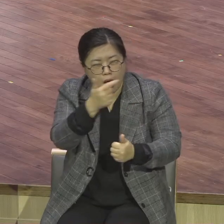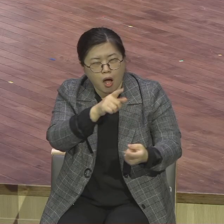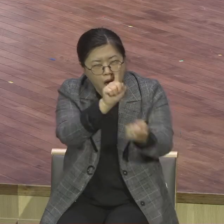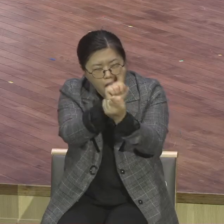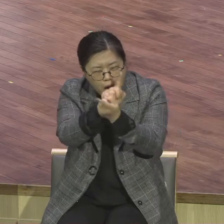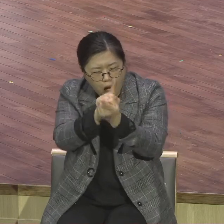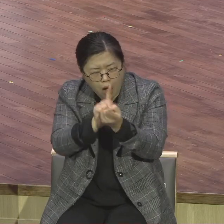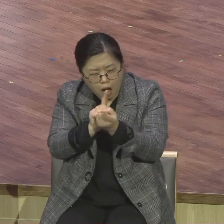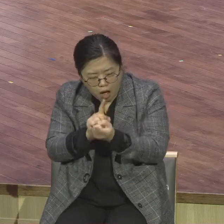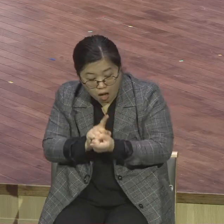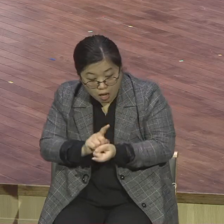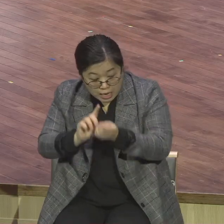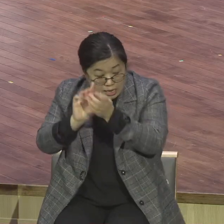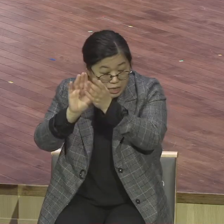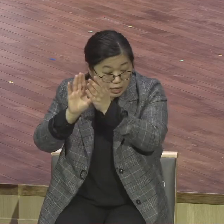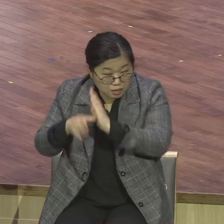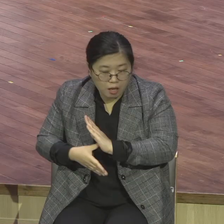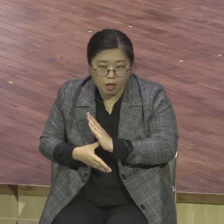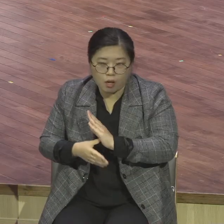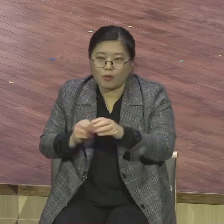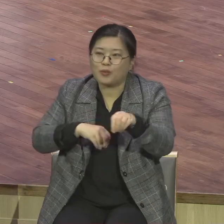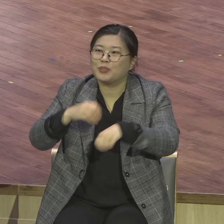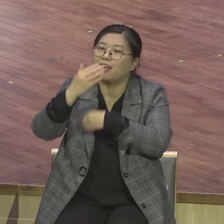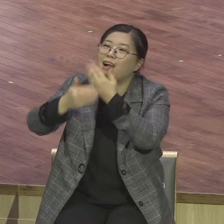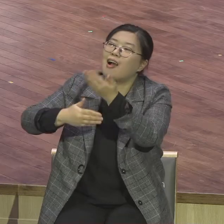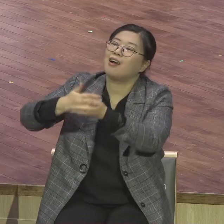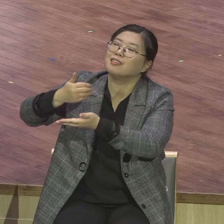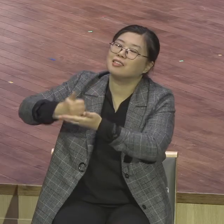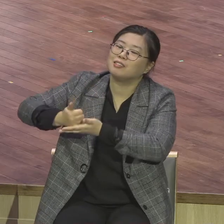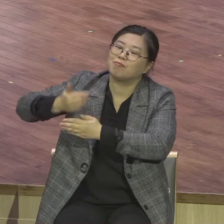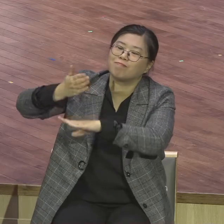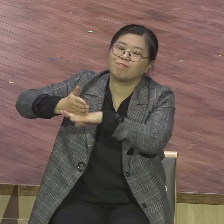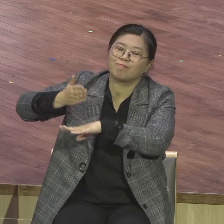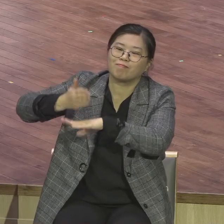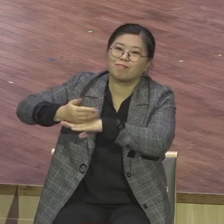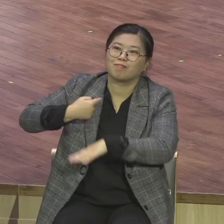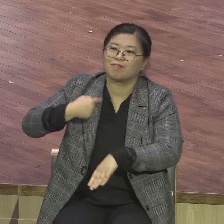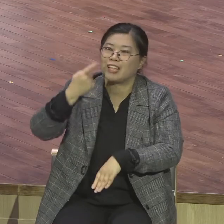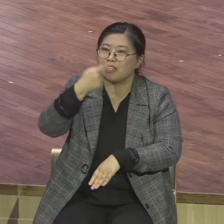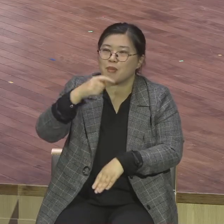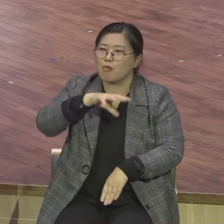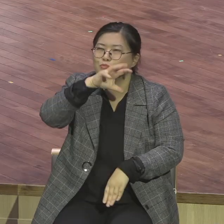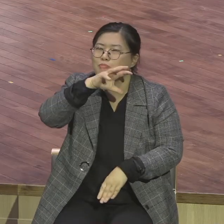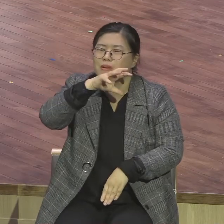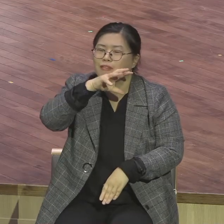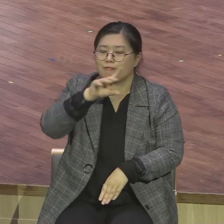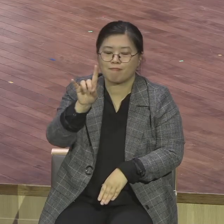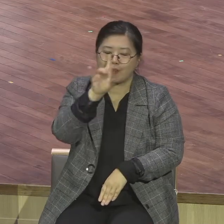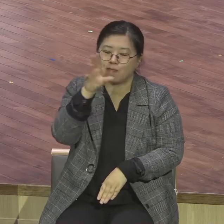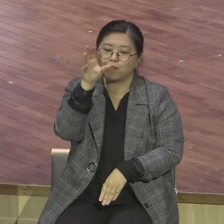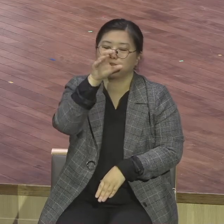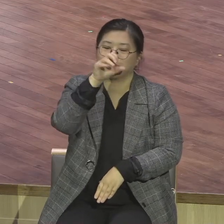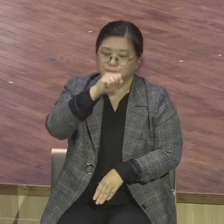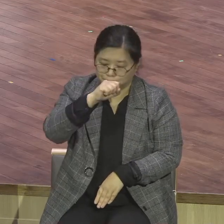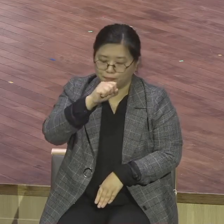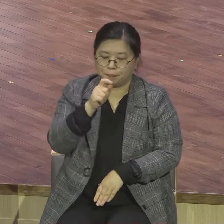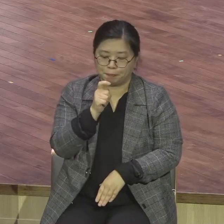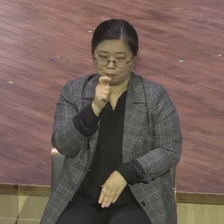했어. 입술로 범죄하지 않아서 하나님의 절대 죽음 믿으니까. 그 다음 뭐요?